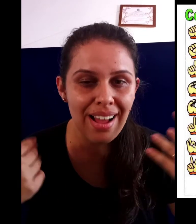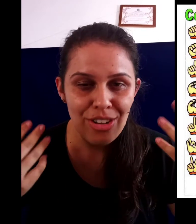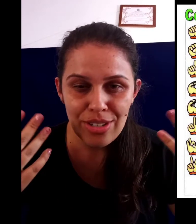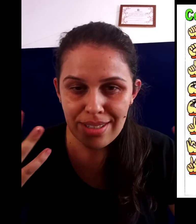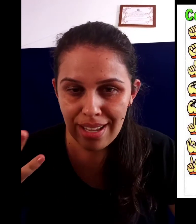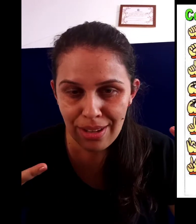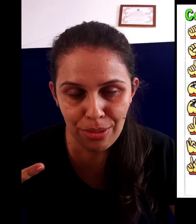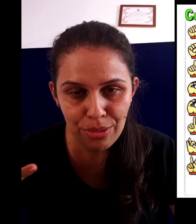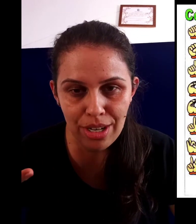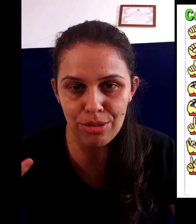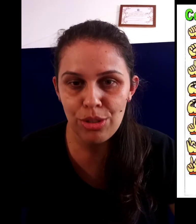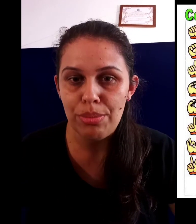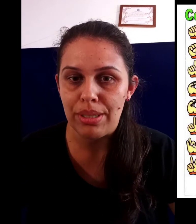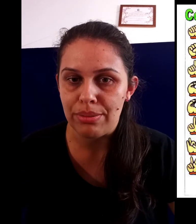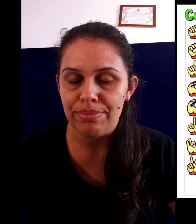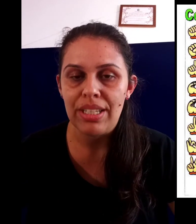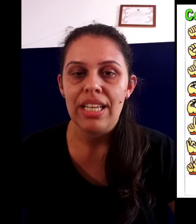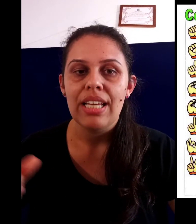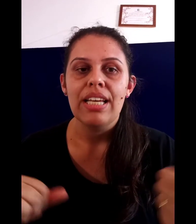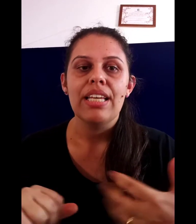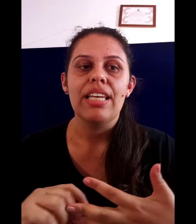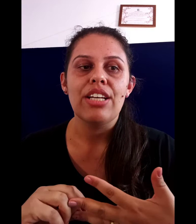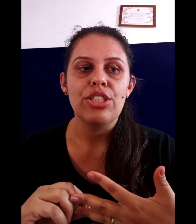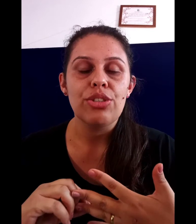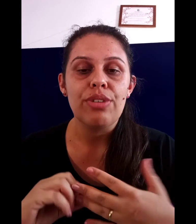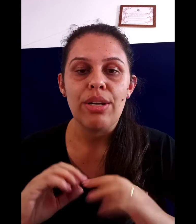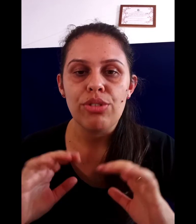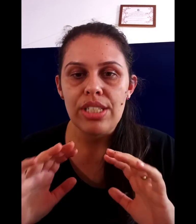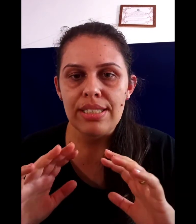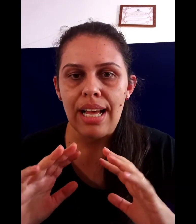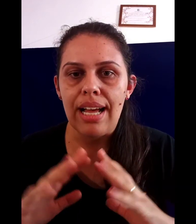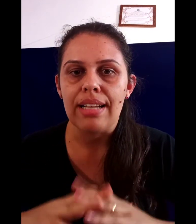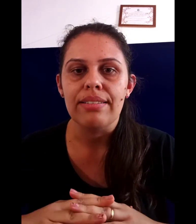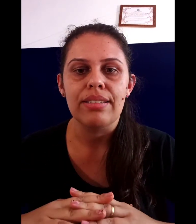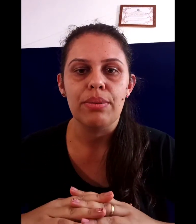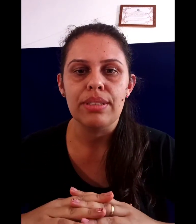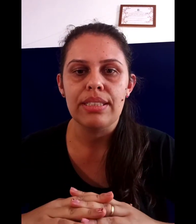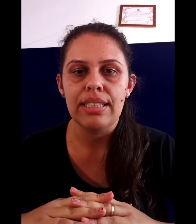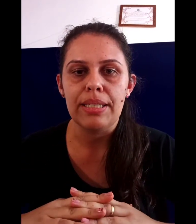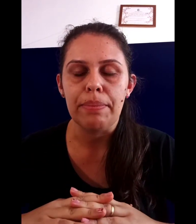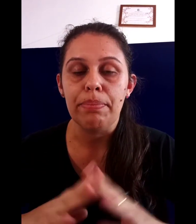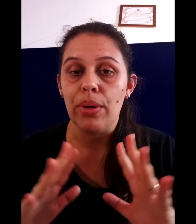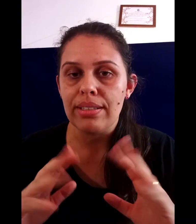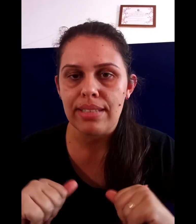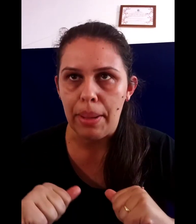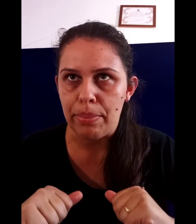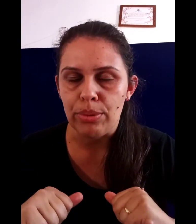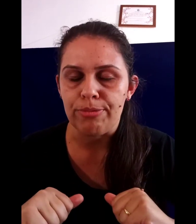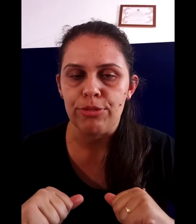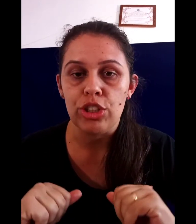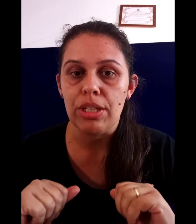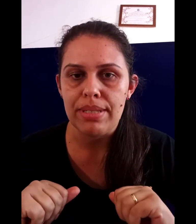mais de 100 configurações de mão que a gente vai utilizar. Então, assim, por exemplo, vou te dar um